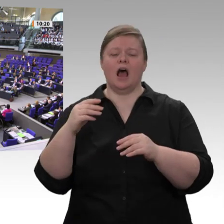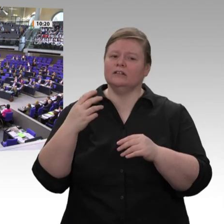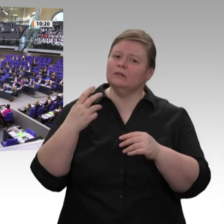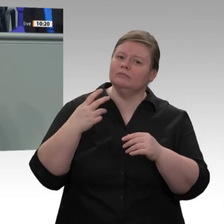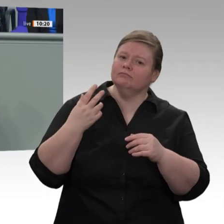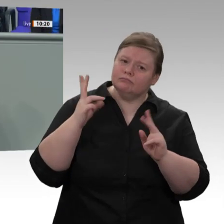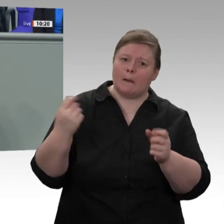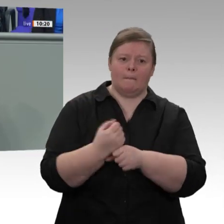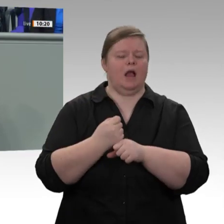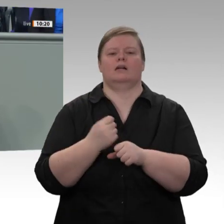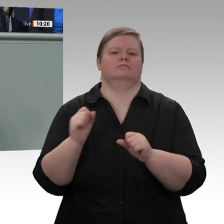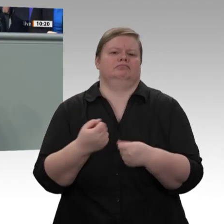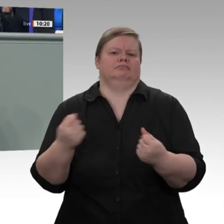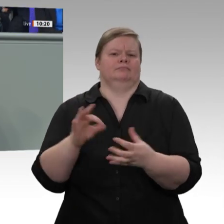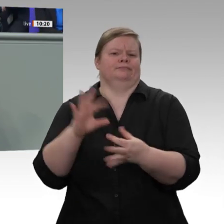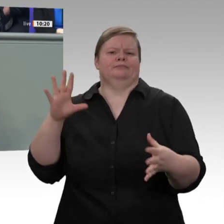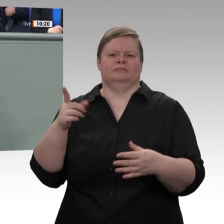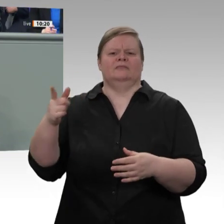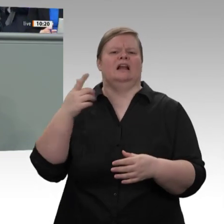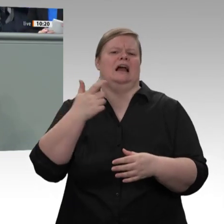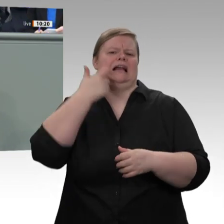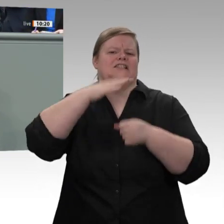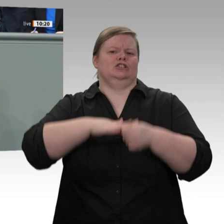Krankheit des Geistes.